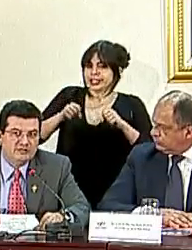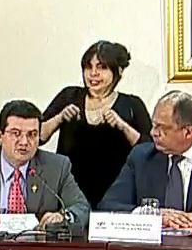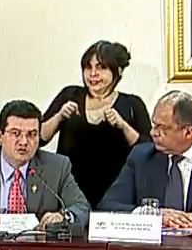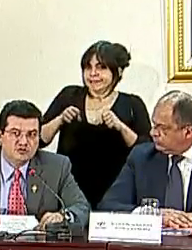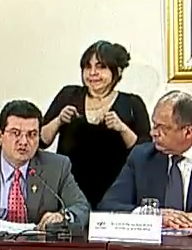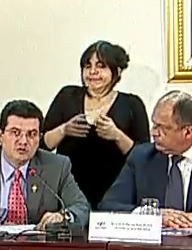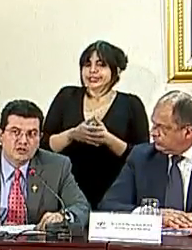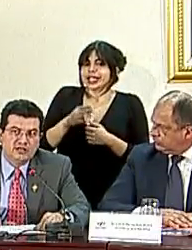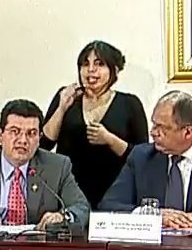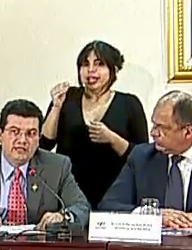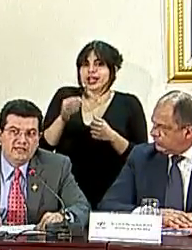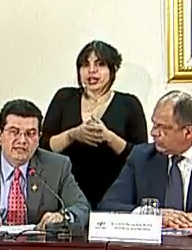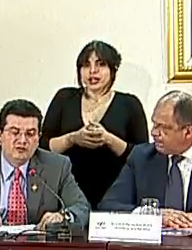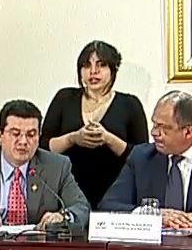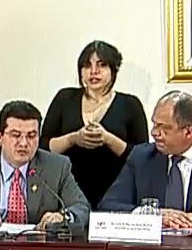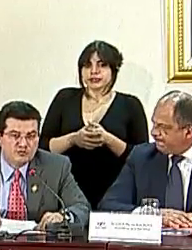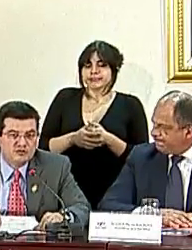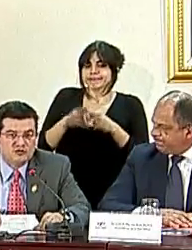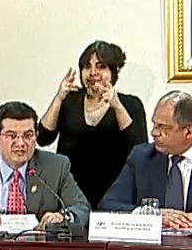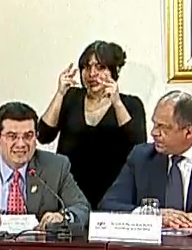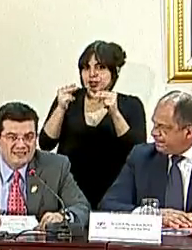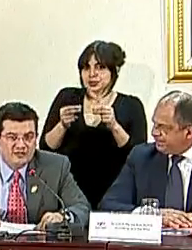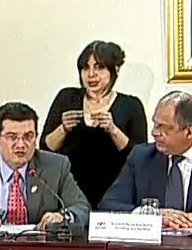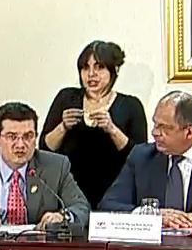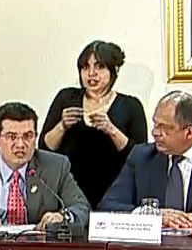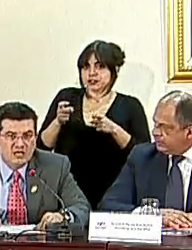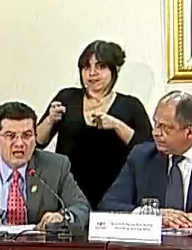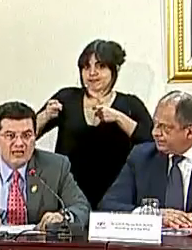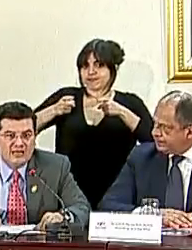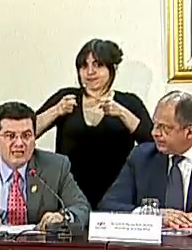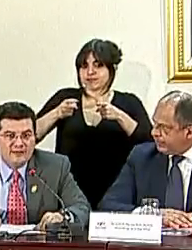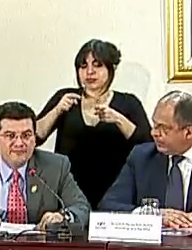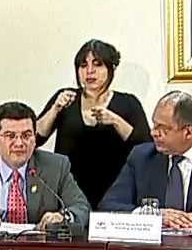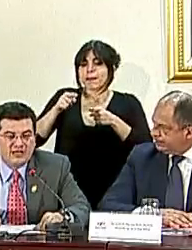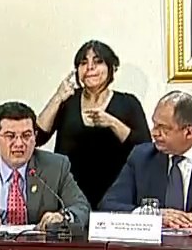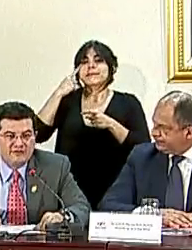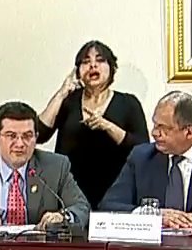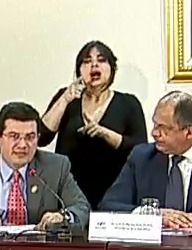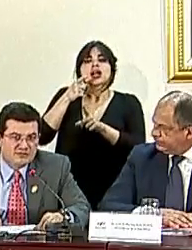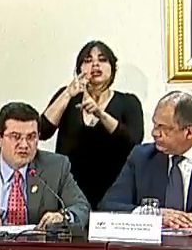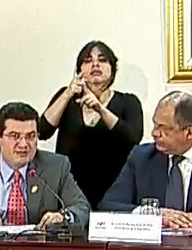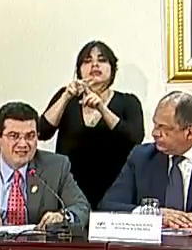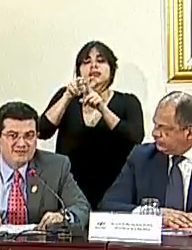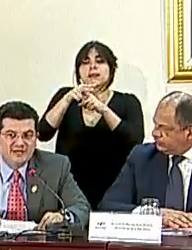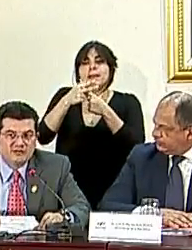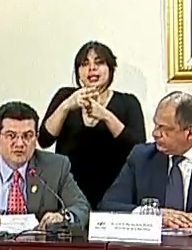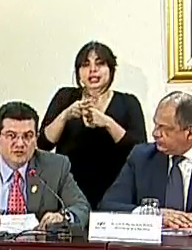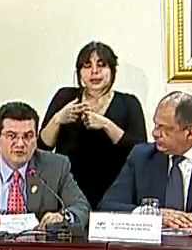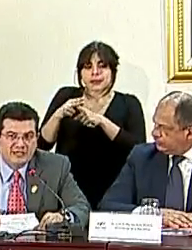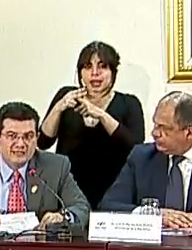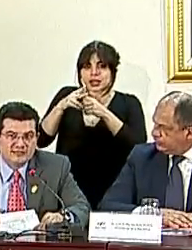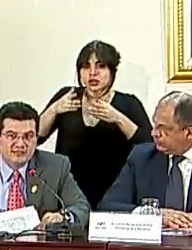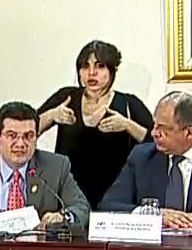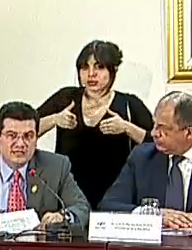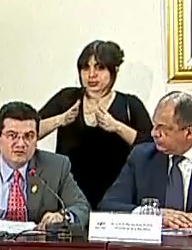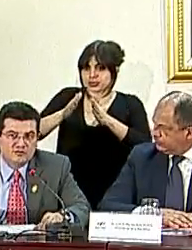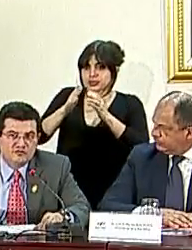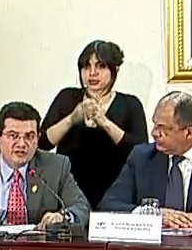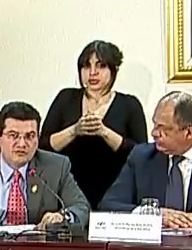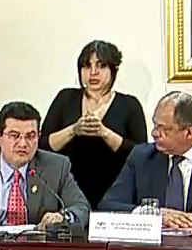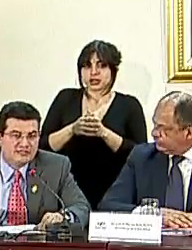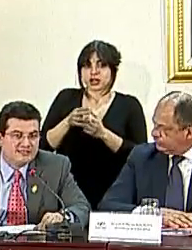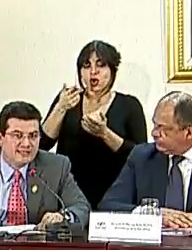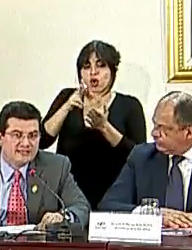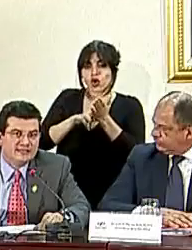CONAVI y los presupuestos dirigidos a la reparación y mantenimiento de vías en